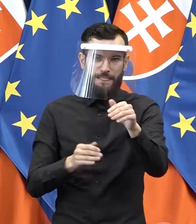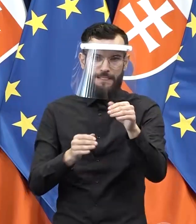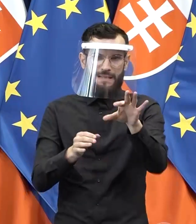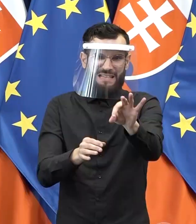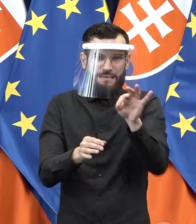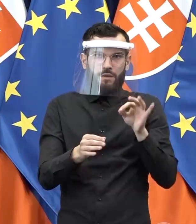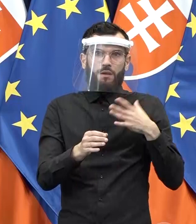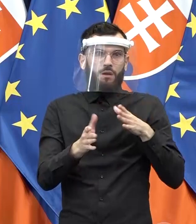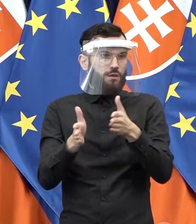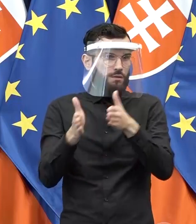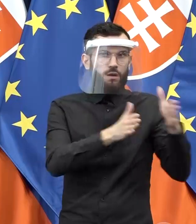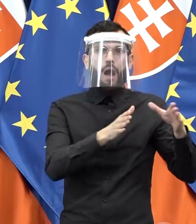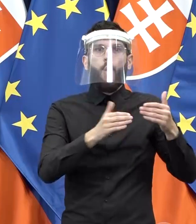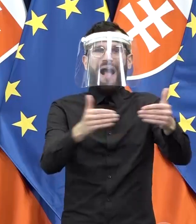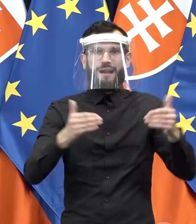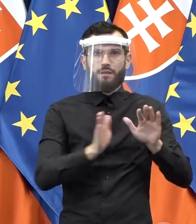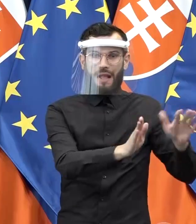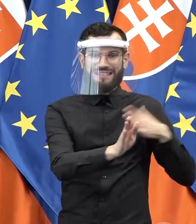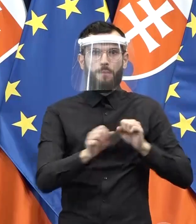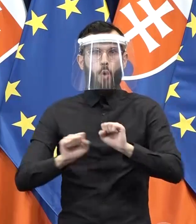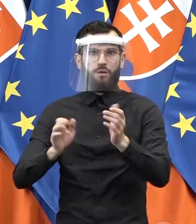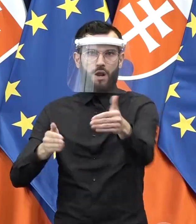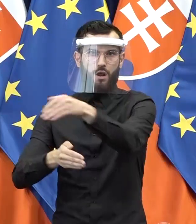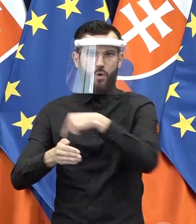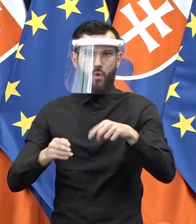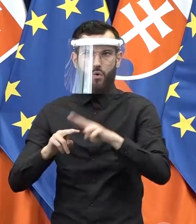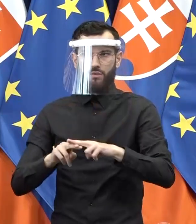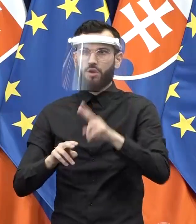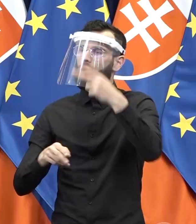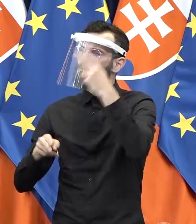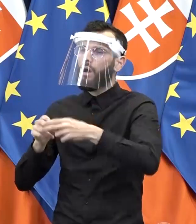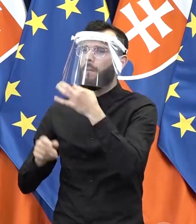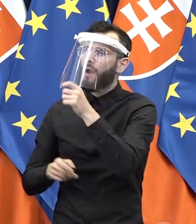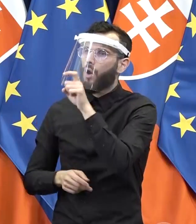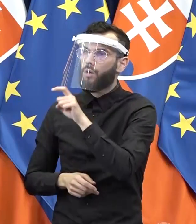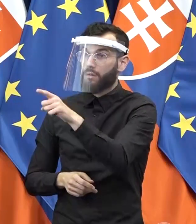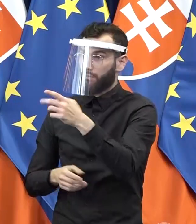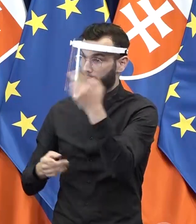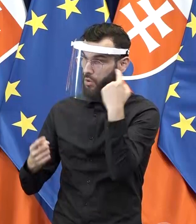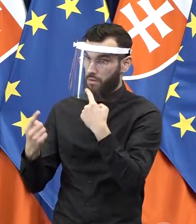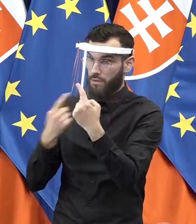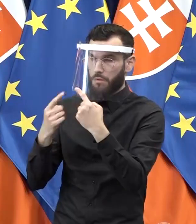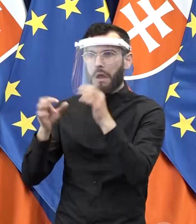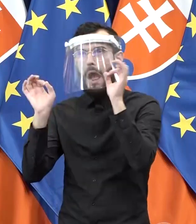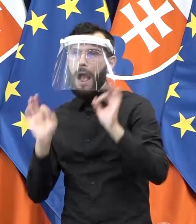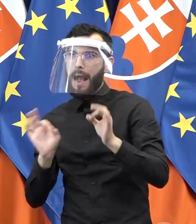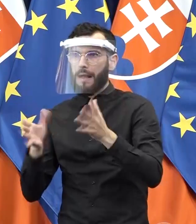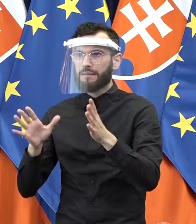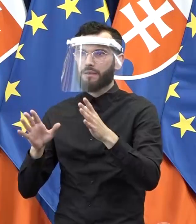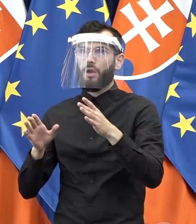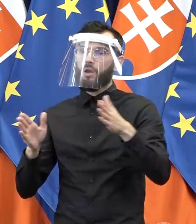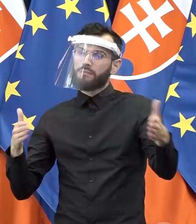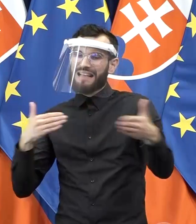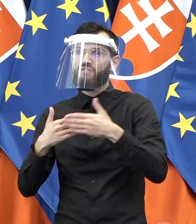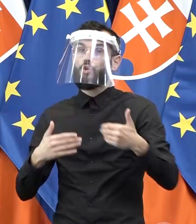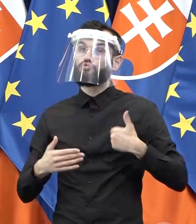jak s magnetom von, aby tí ostatní boli chránení. A ešte posledná otázka. Či ste sa už aj bavili o tom, že dokedy by orientačne mohli byť zatvorené